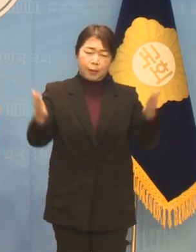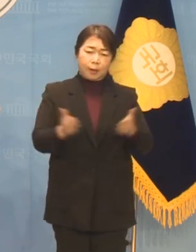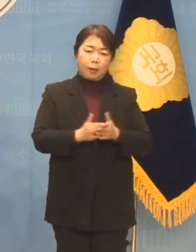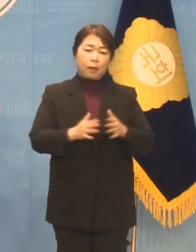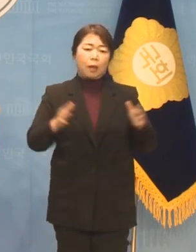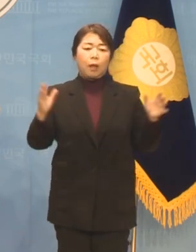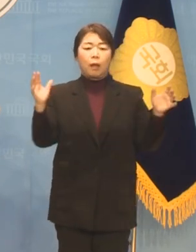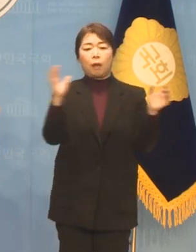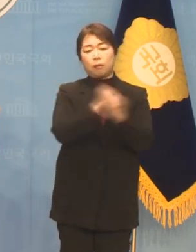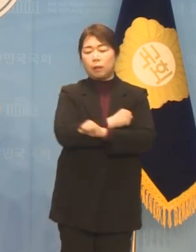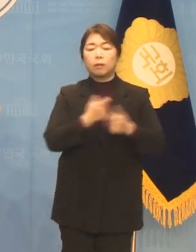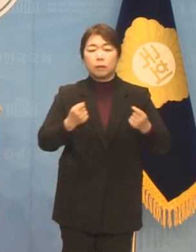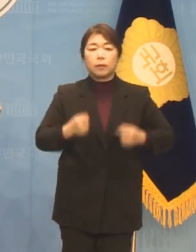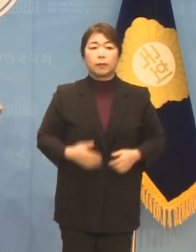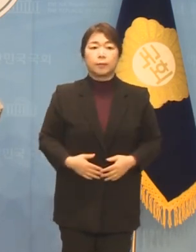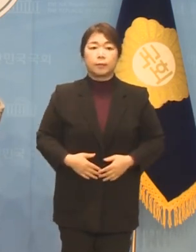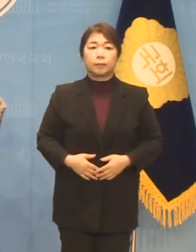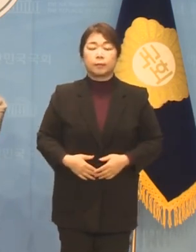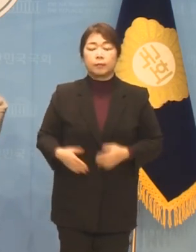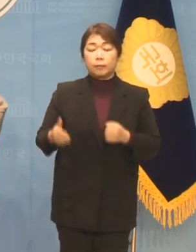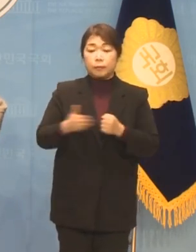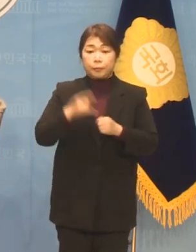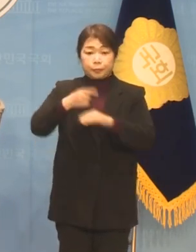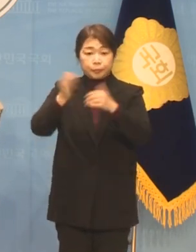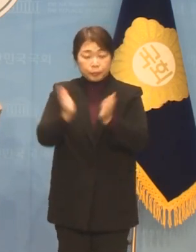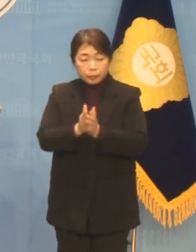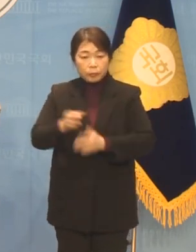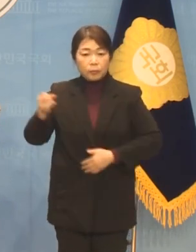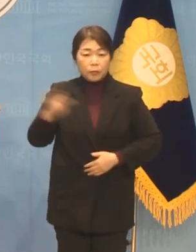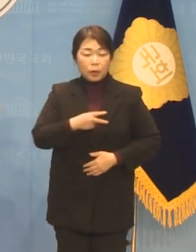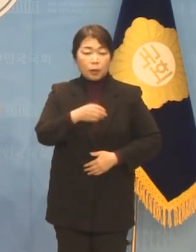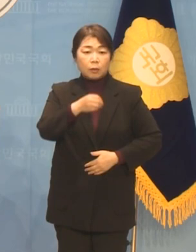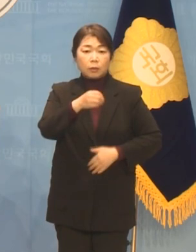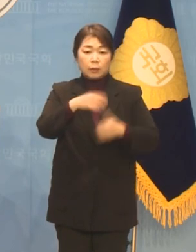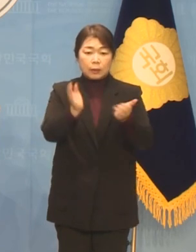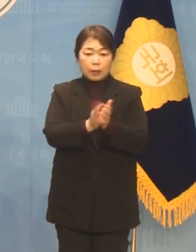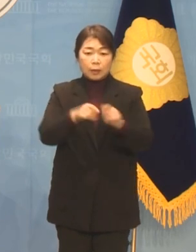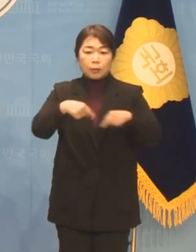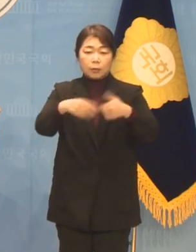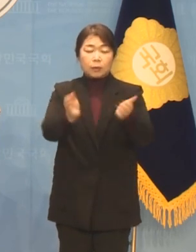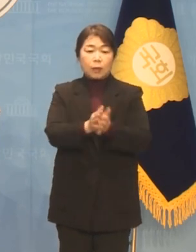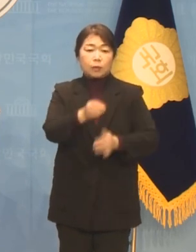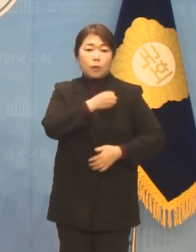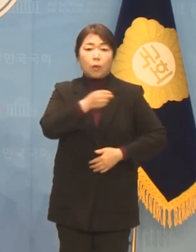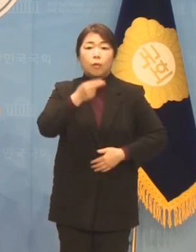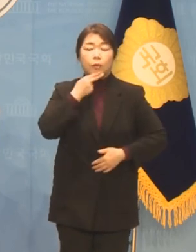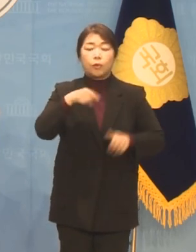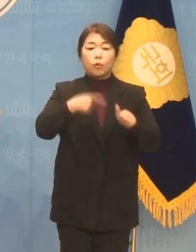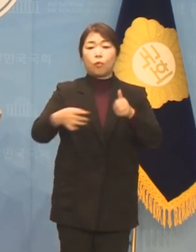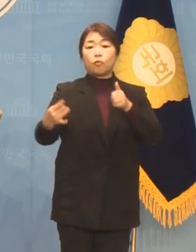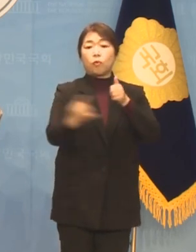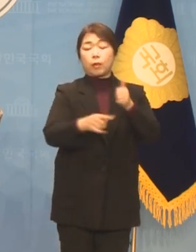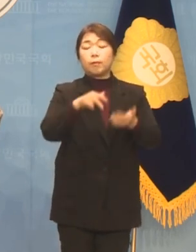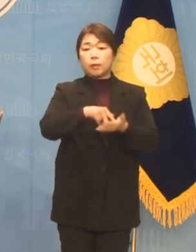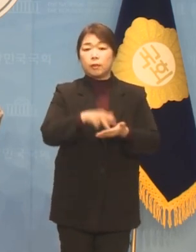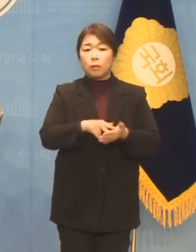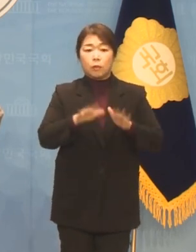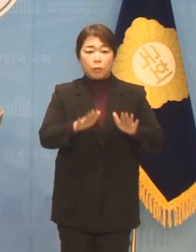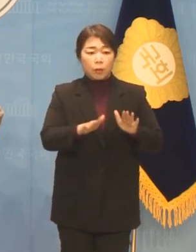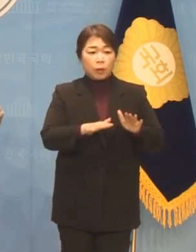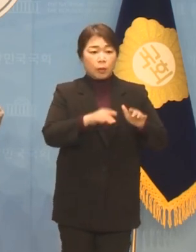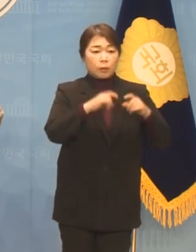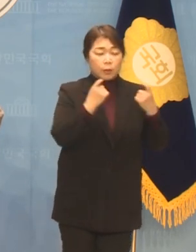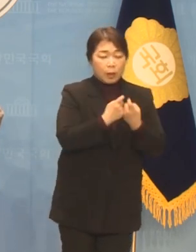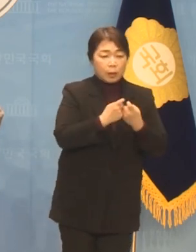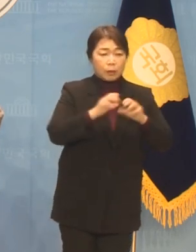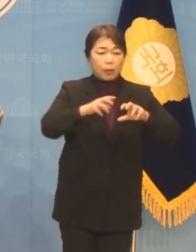황폐될 것입니다. 그래서 저희 더불어민주당 및 무소속 교육위원회 위원들은 이번 자사고, 외고,